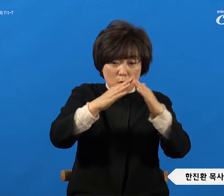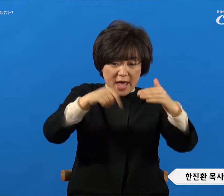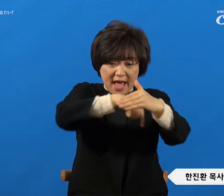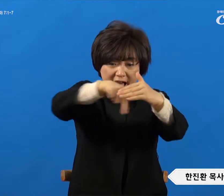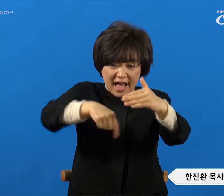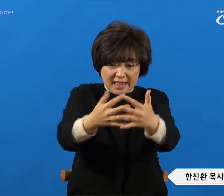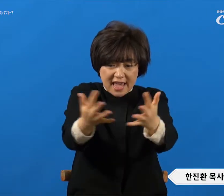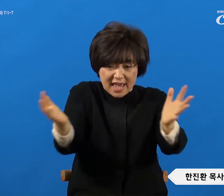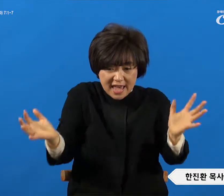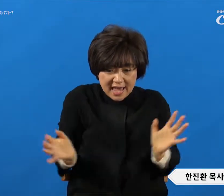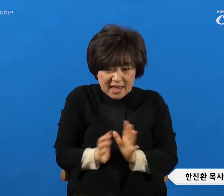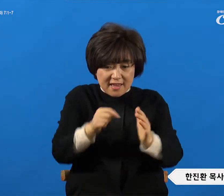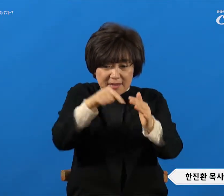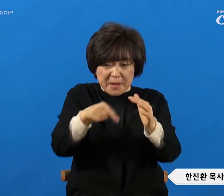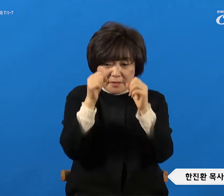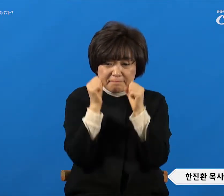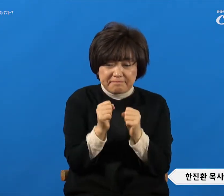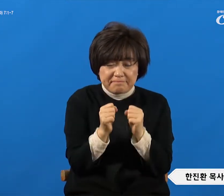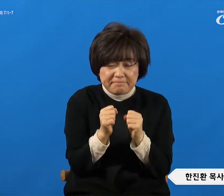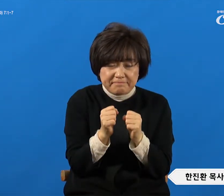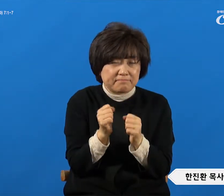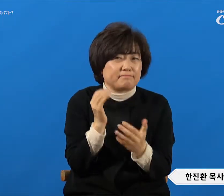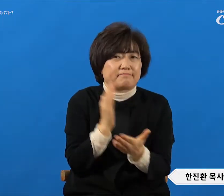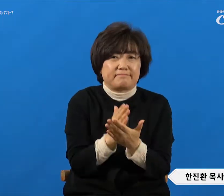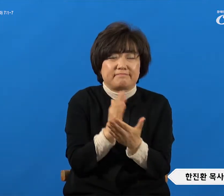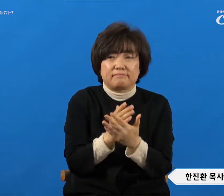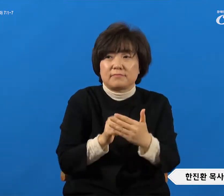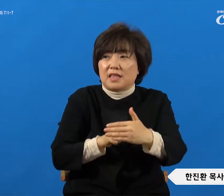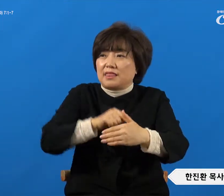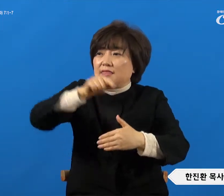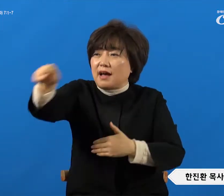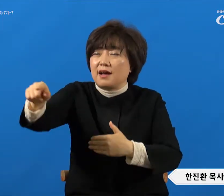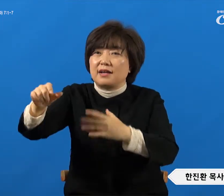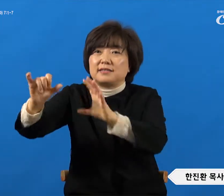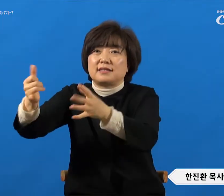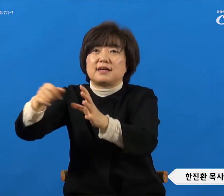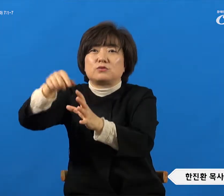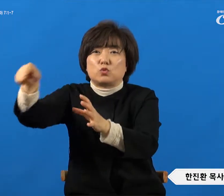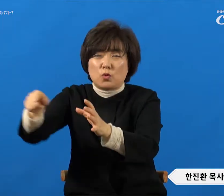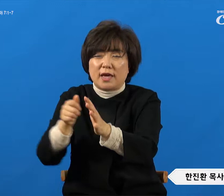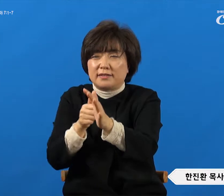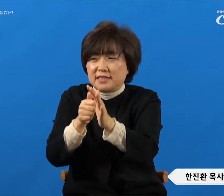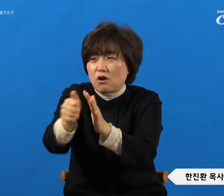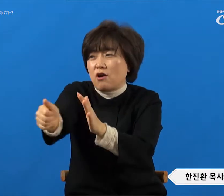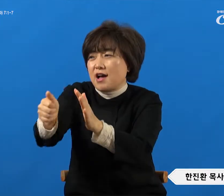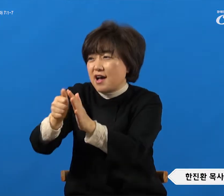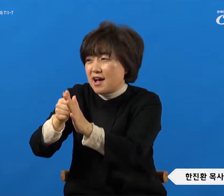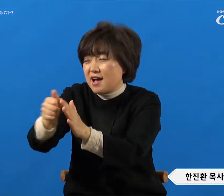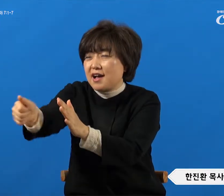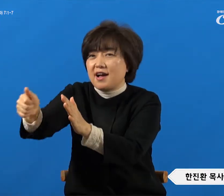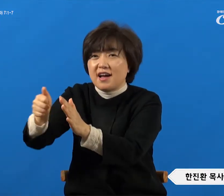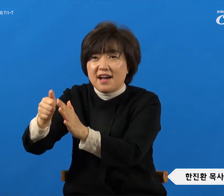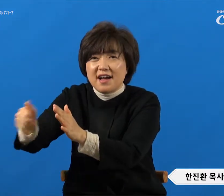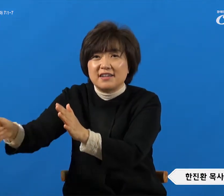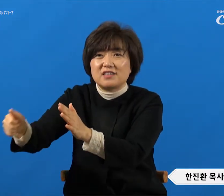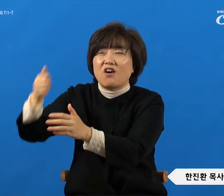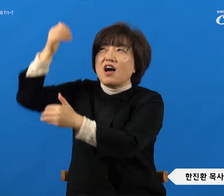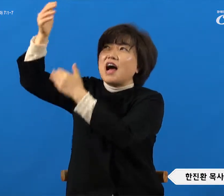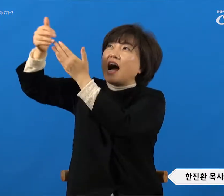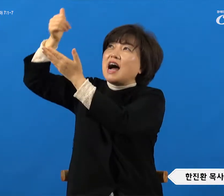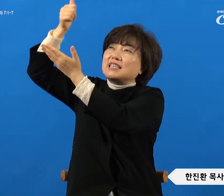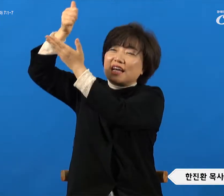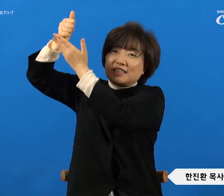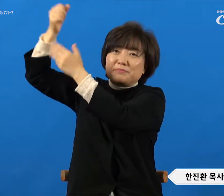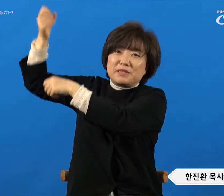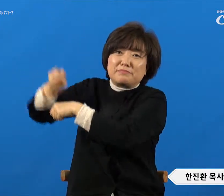됩니다. 세상 속으로 깊이 들어가야 합니다. 세상 속에 들어가서 하나님을